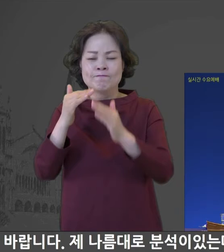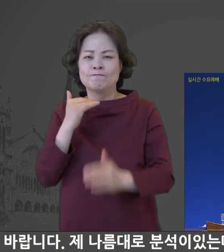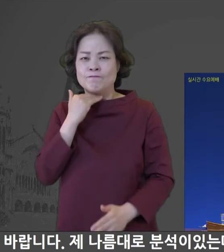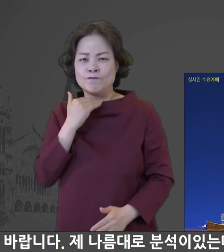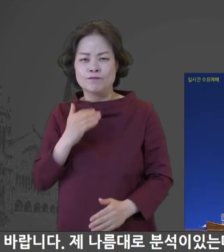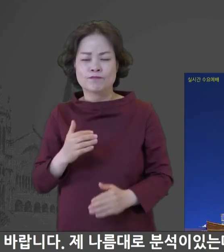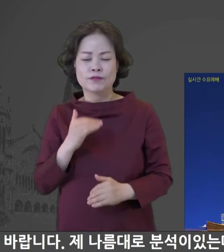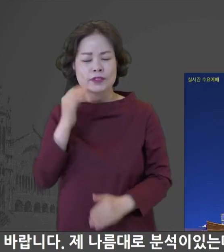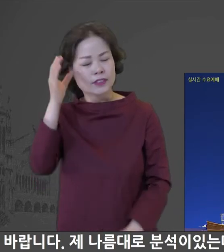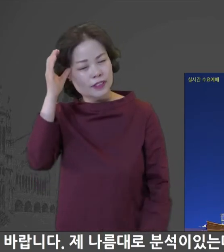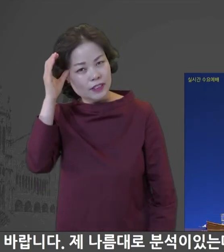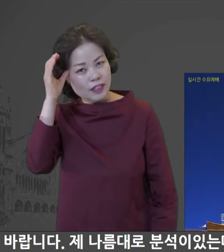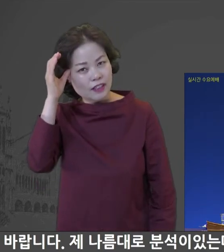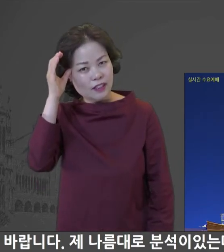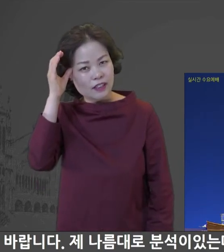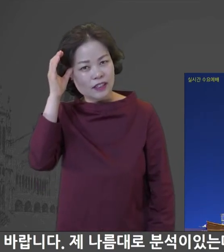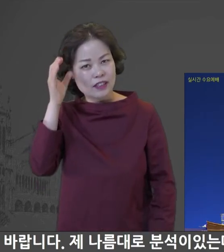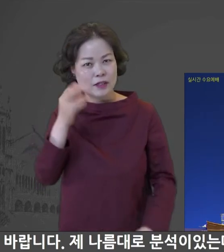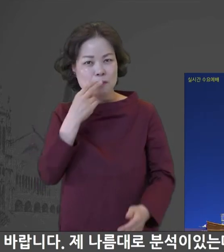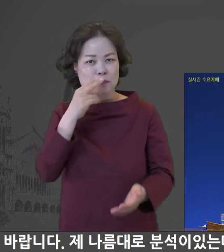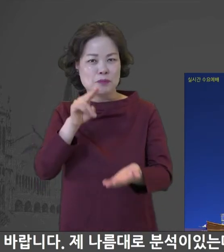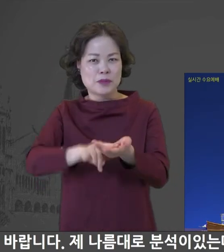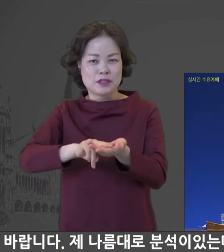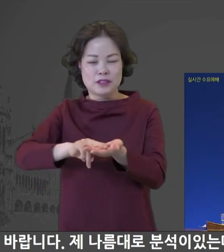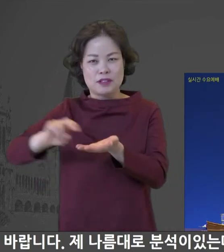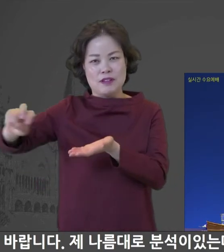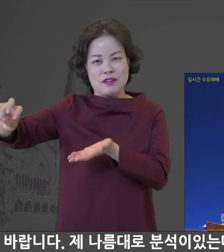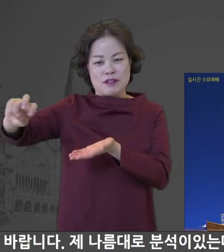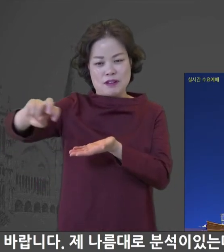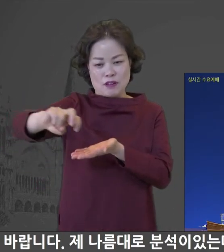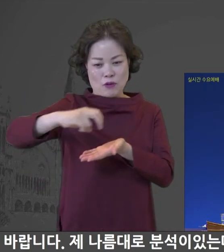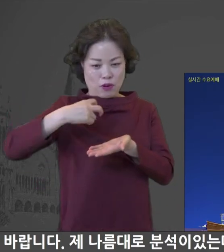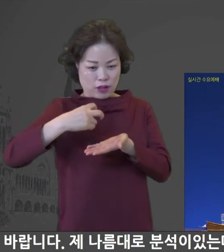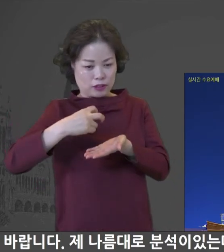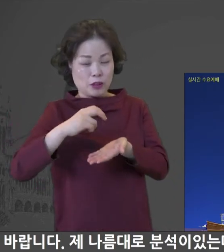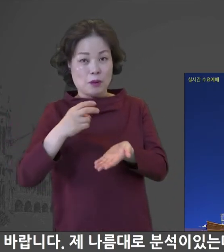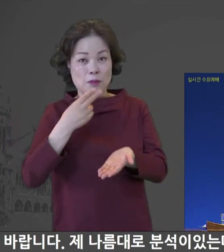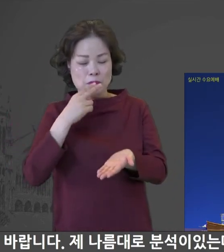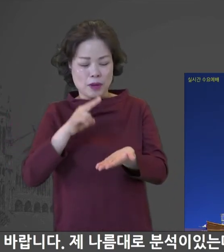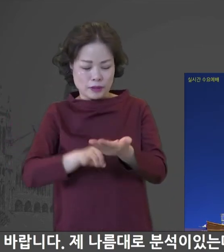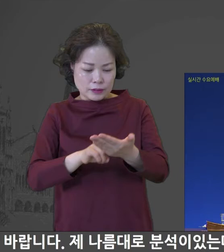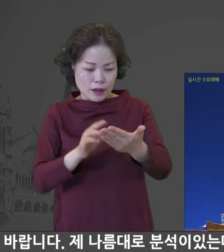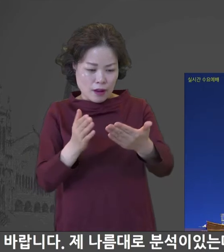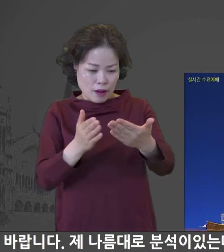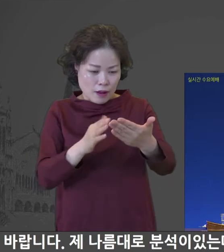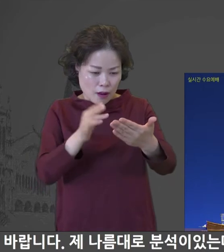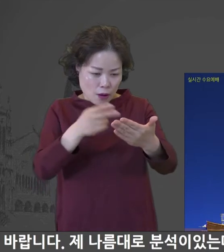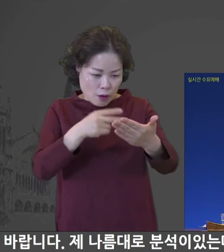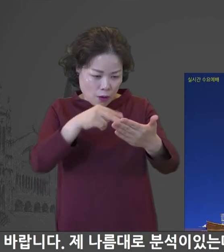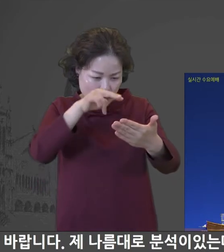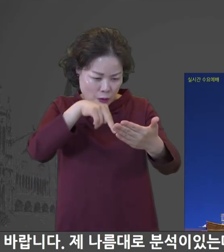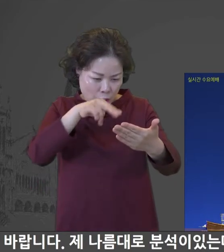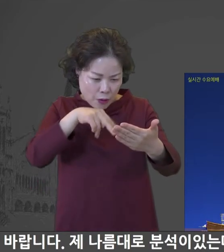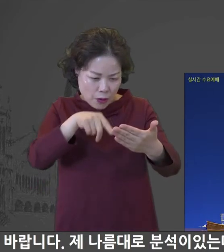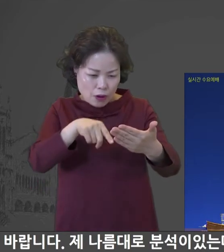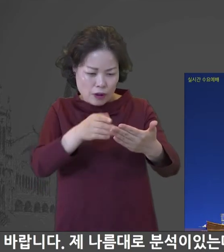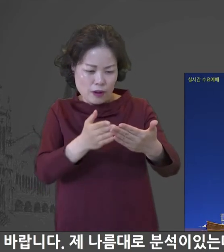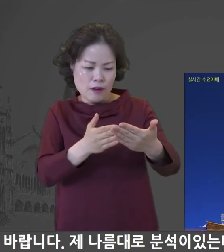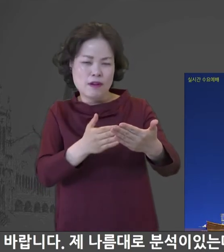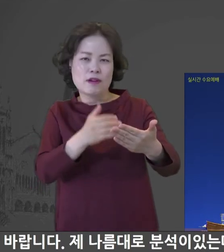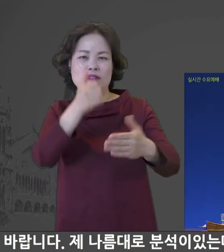해서 기대를 했었는데 편지가 이제 집에 도착했습니다. 편지를 기대하는 마음으로 열어봤습니다.